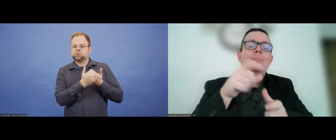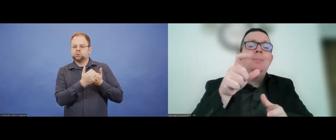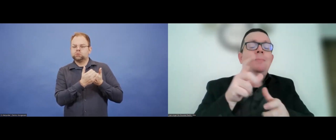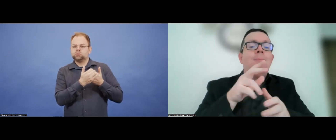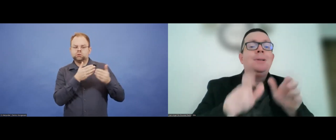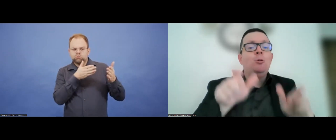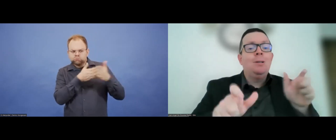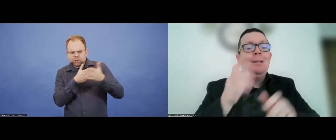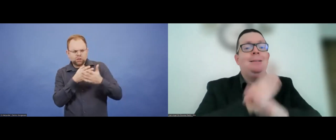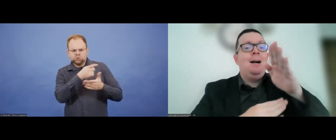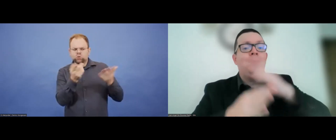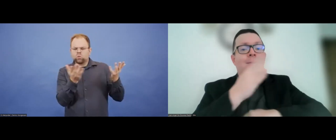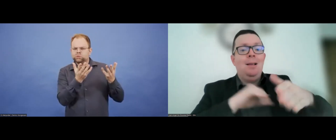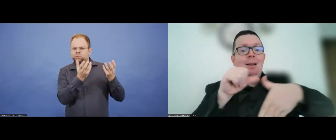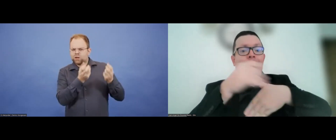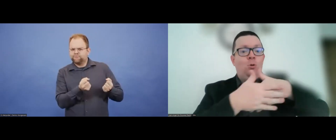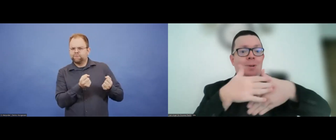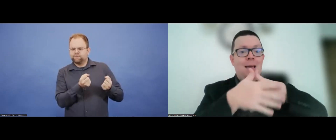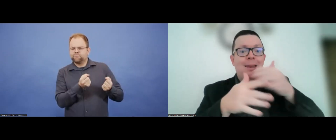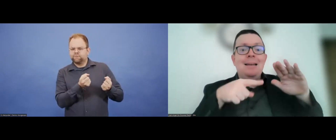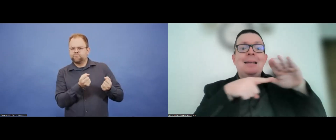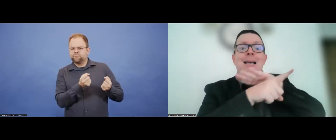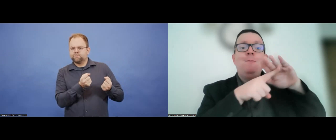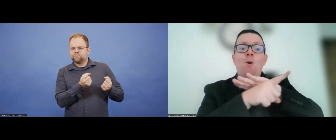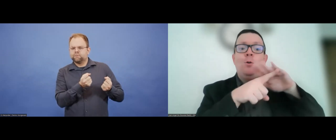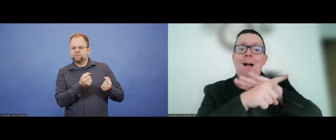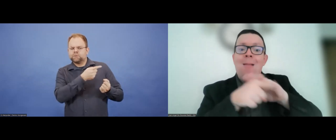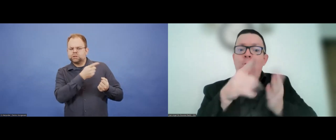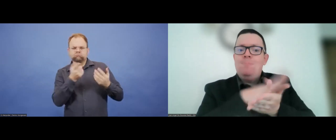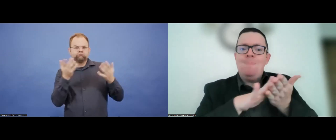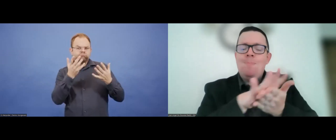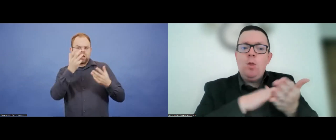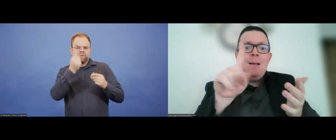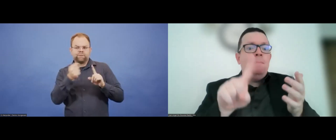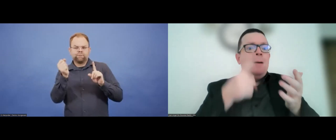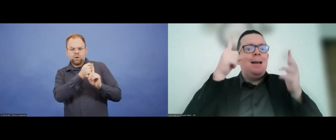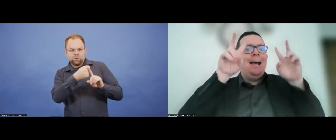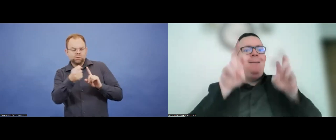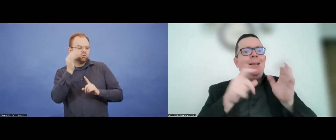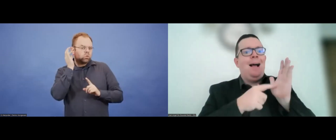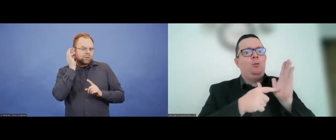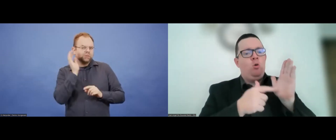and children. Grupos minoritarios, personas con discapacidad y con